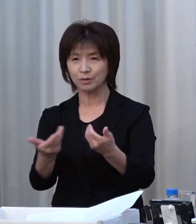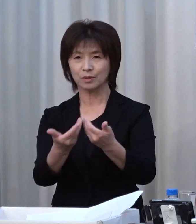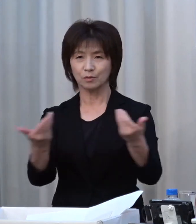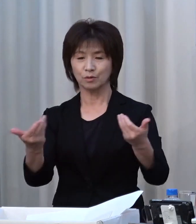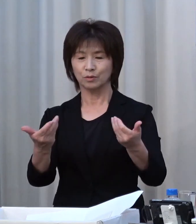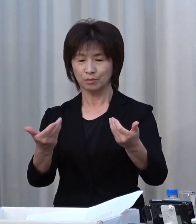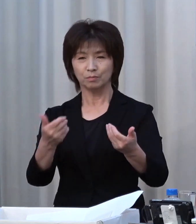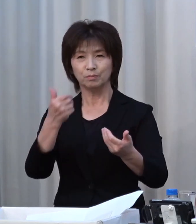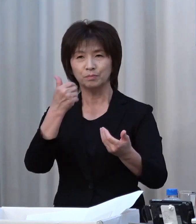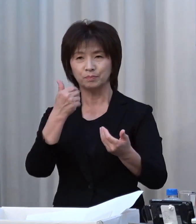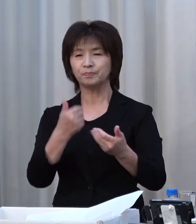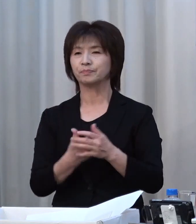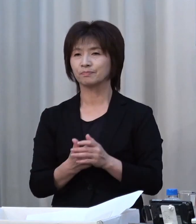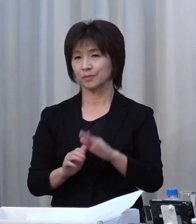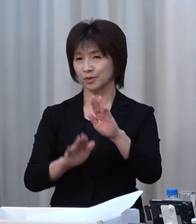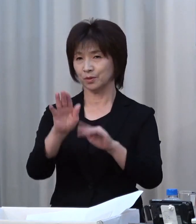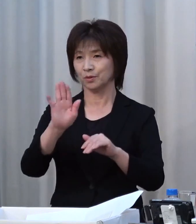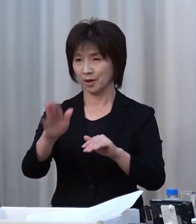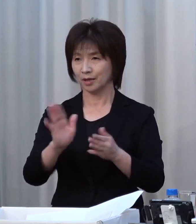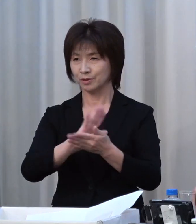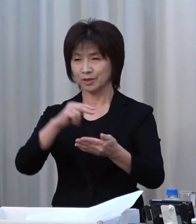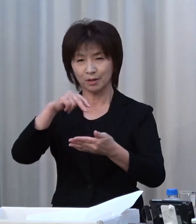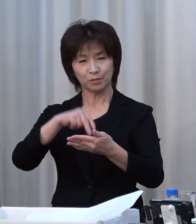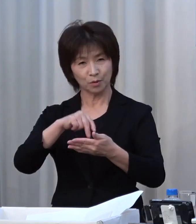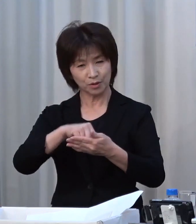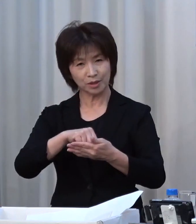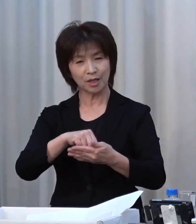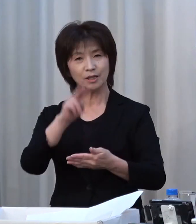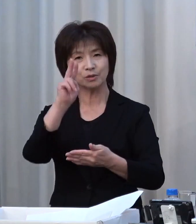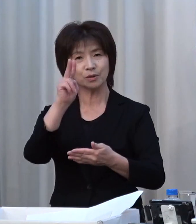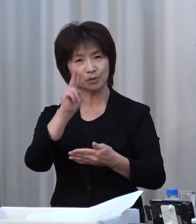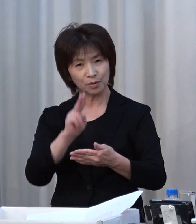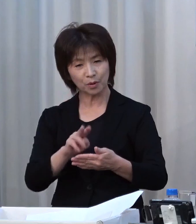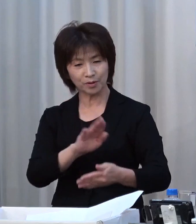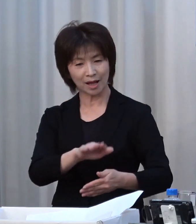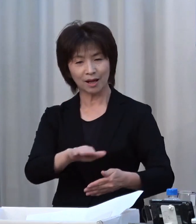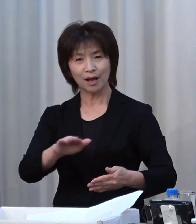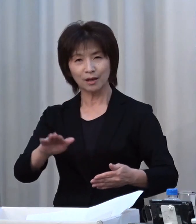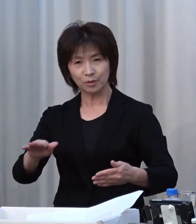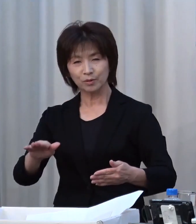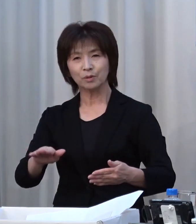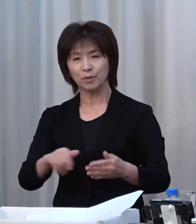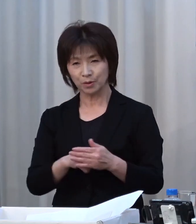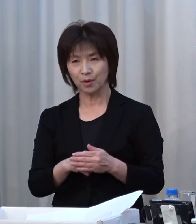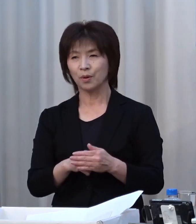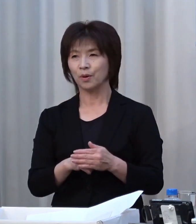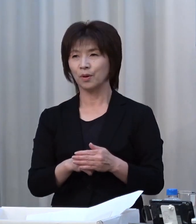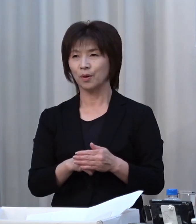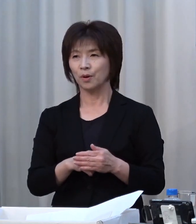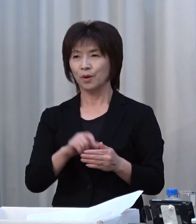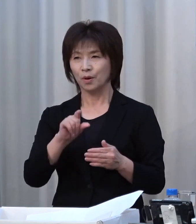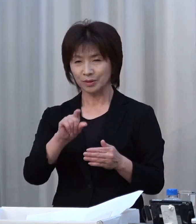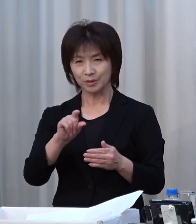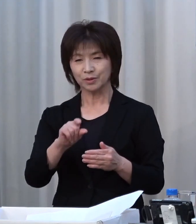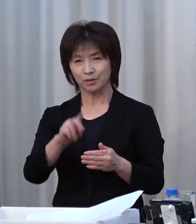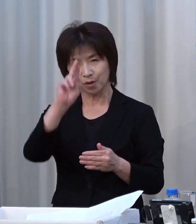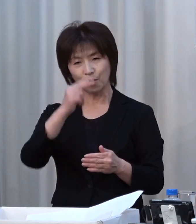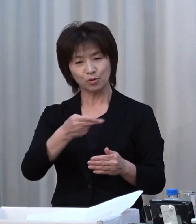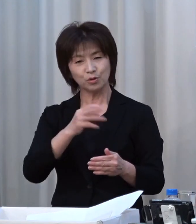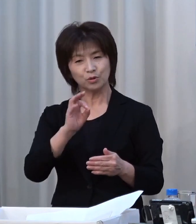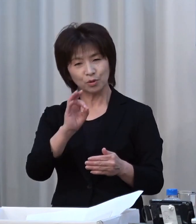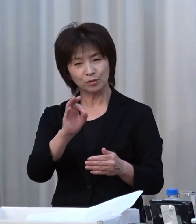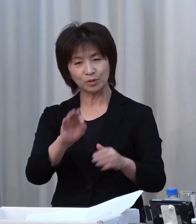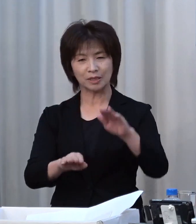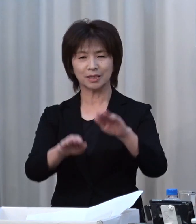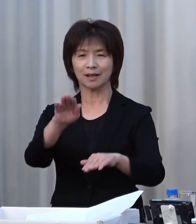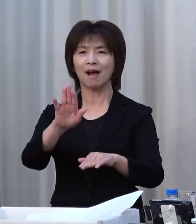ている状況があるんですが、県としてですね、そういう、子どものですね、ちょっと給食費に差